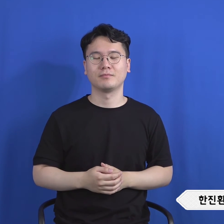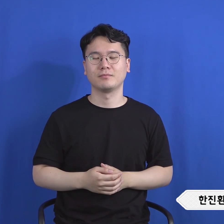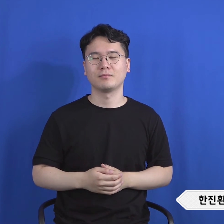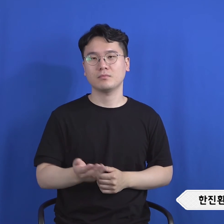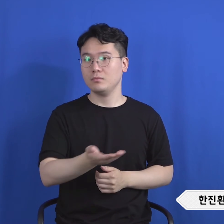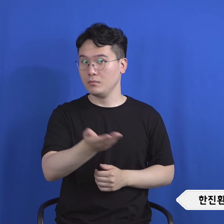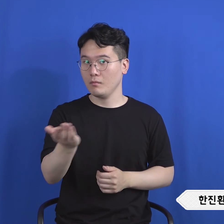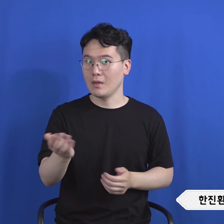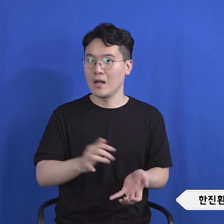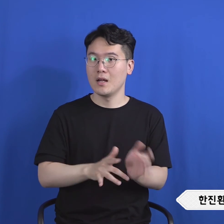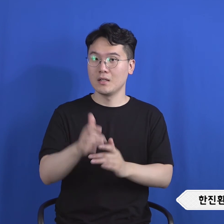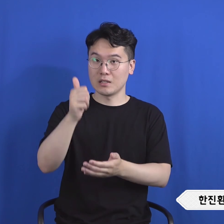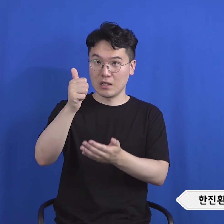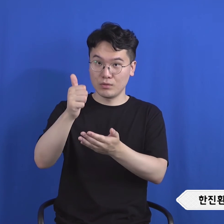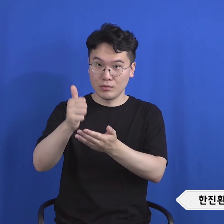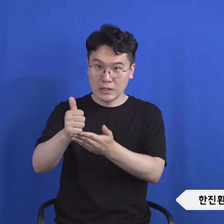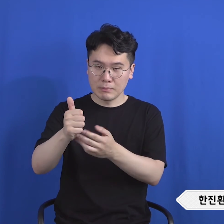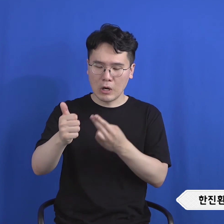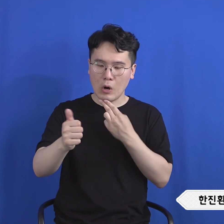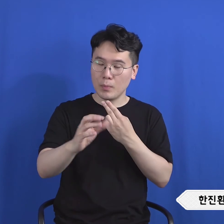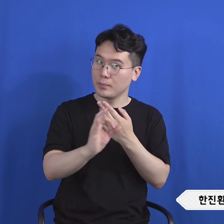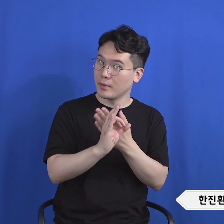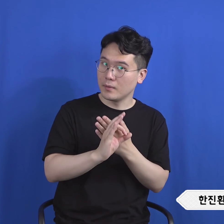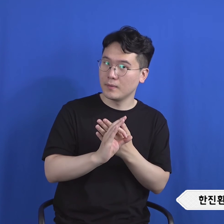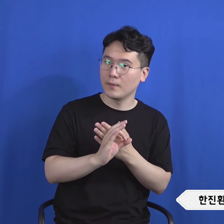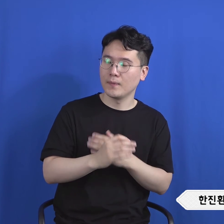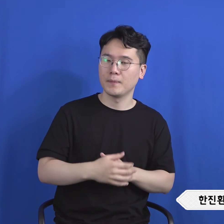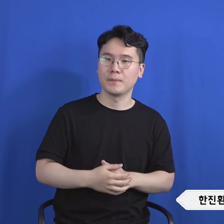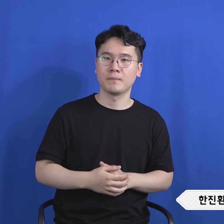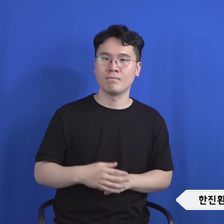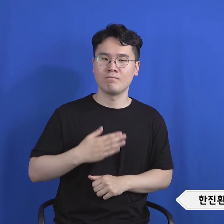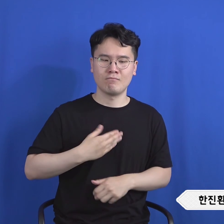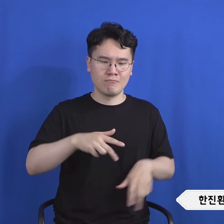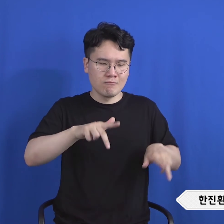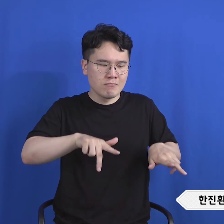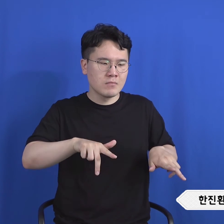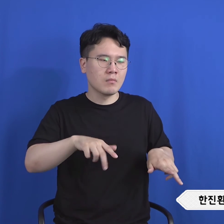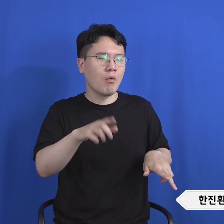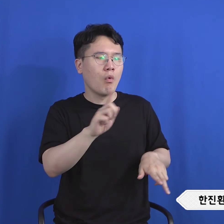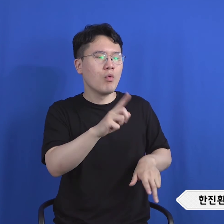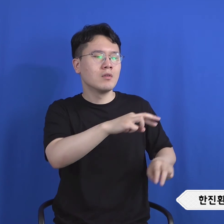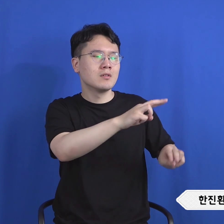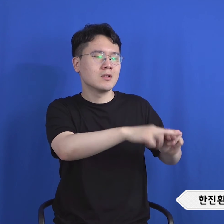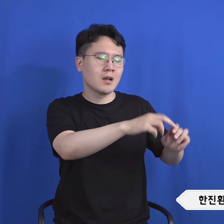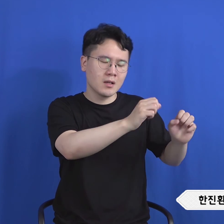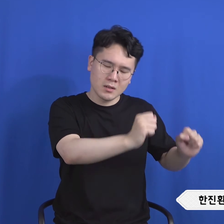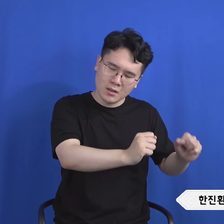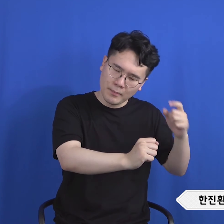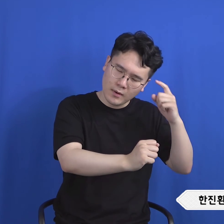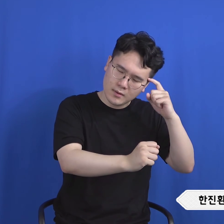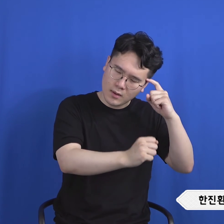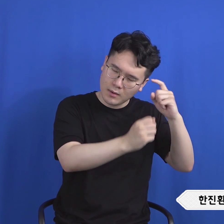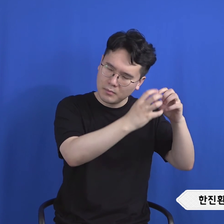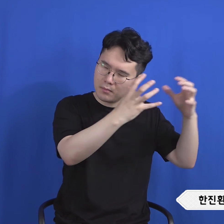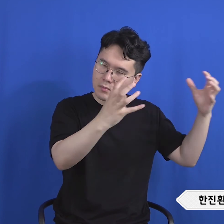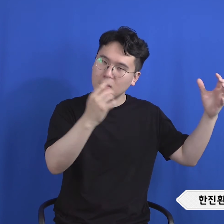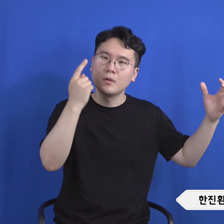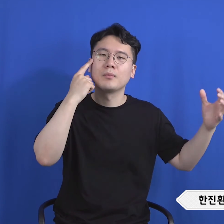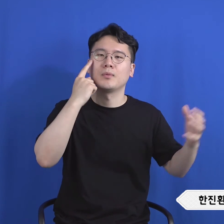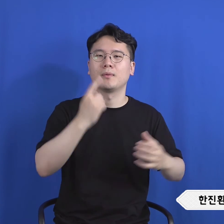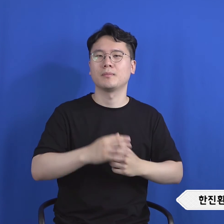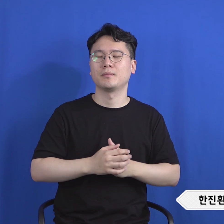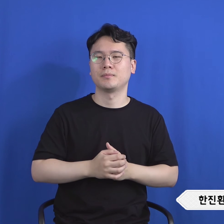여러분, 예수님이 아니었다면 내가 지금 어떤 자리에 있을지를 한번 생각을 해보십시오.